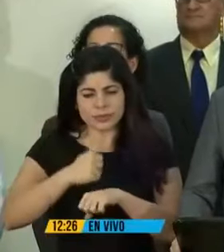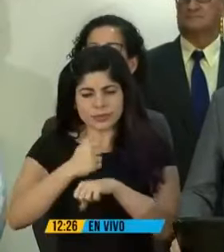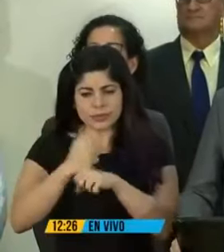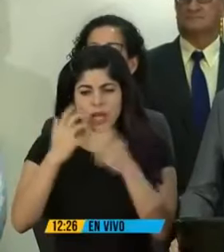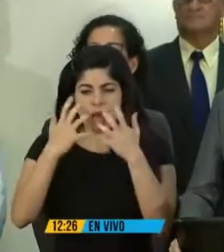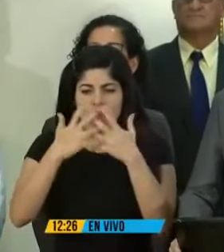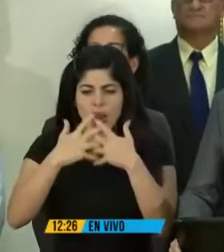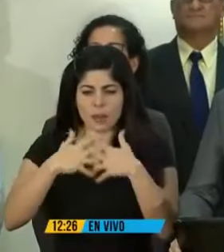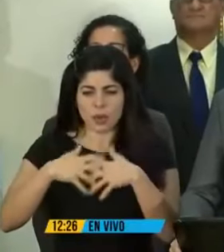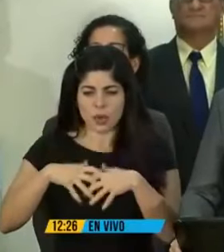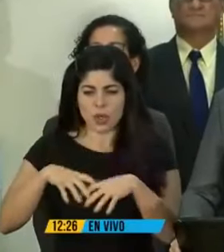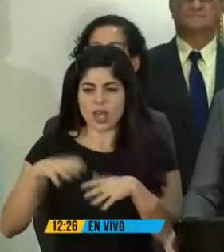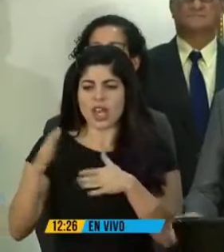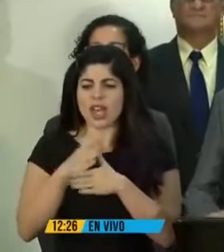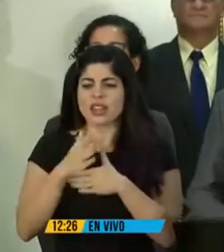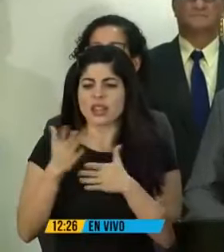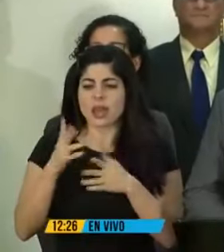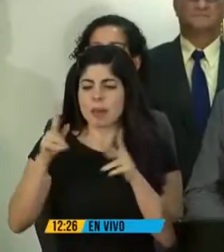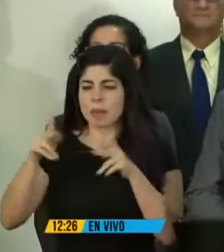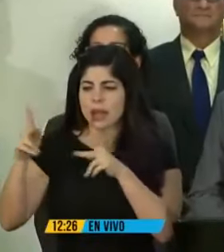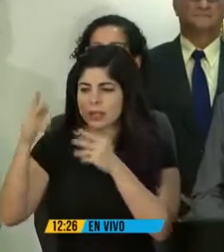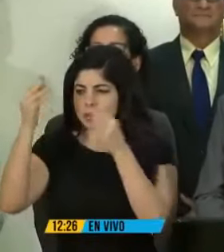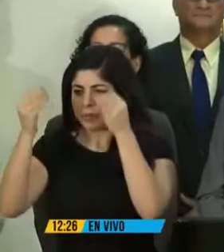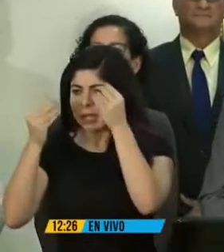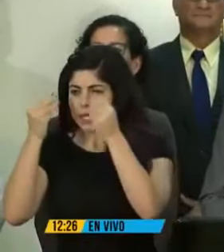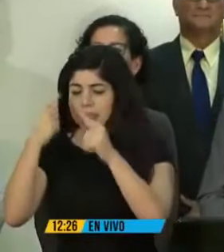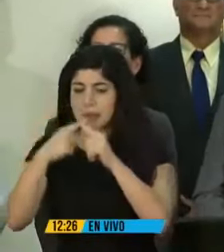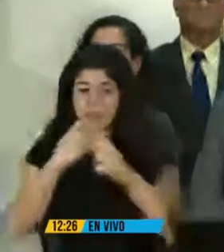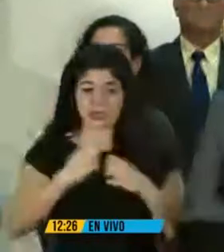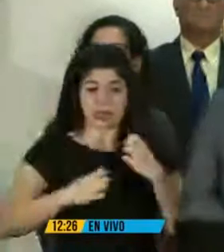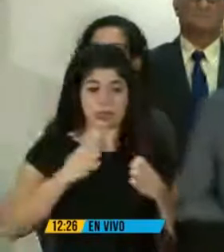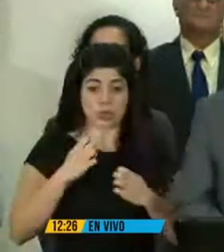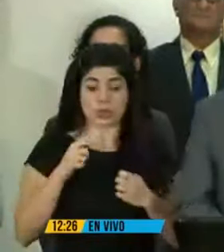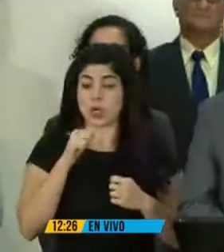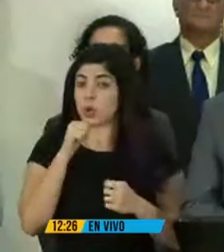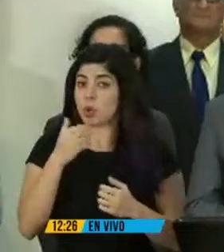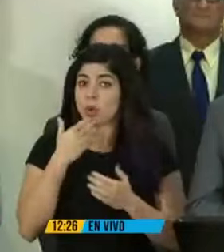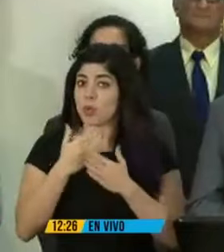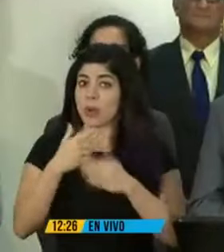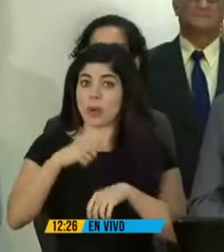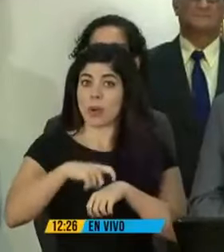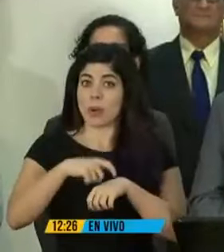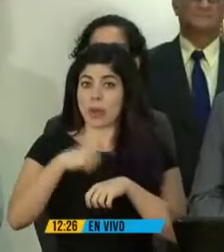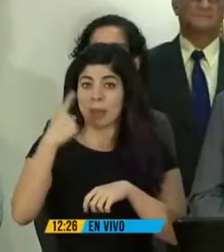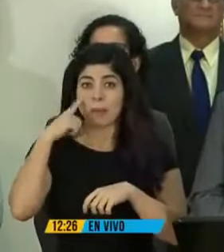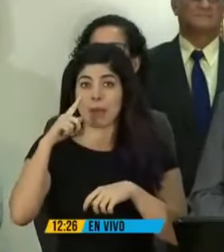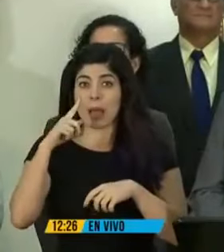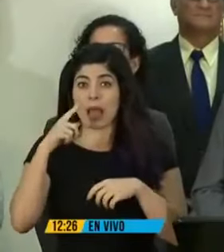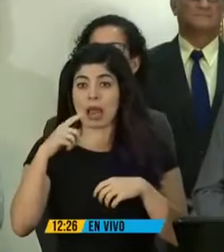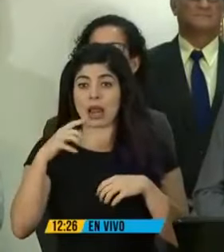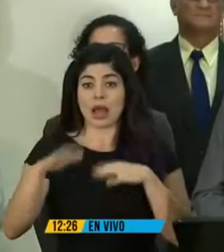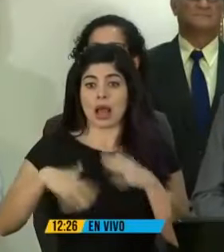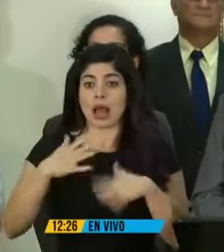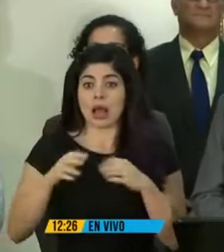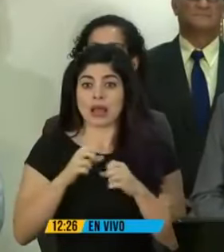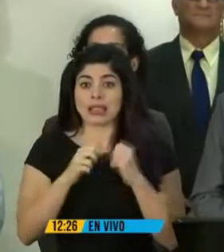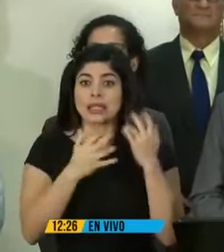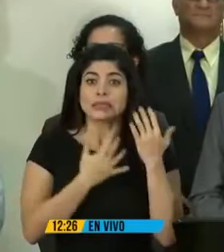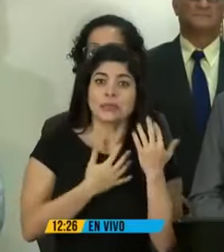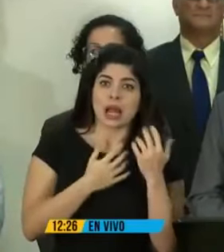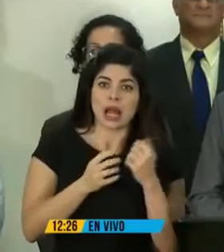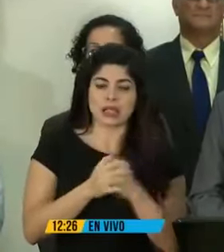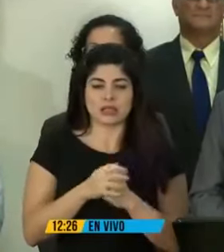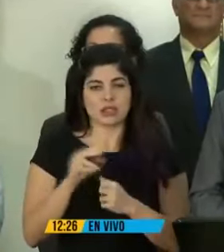los pensamientos y las emociones. No son un buen momento para la desesperación y ni siquiera para la